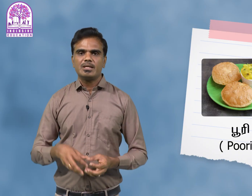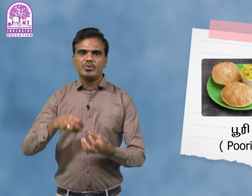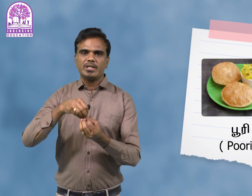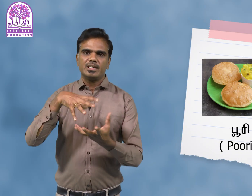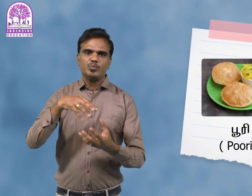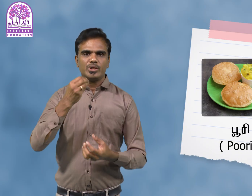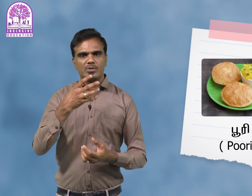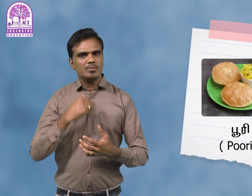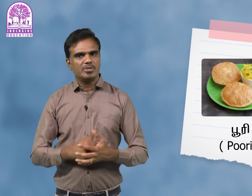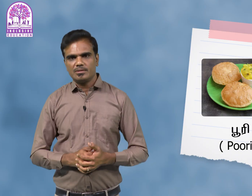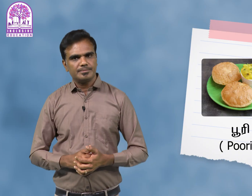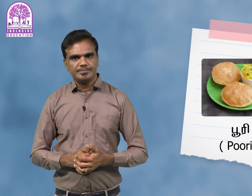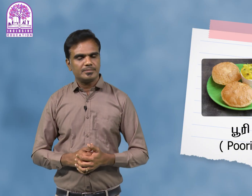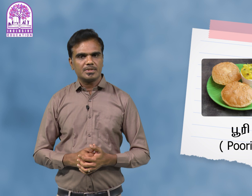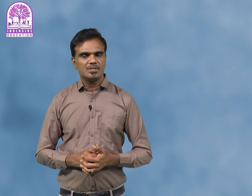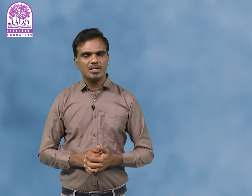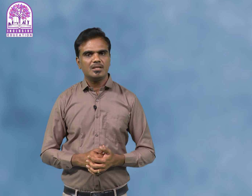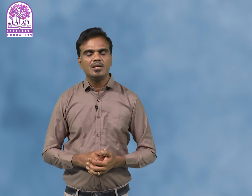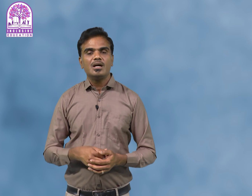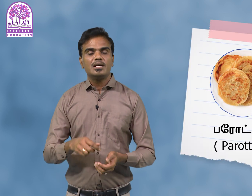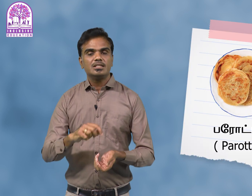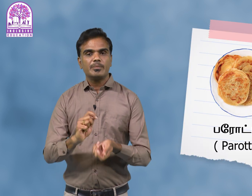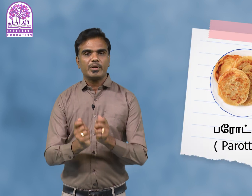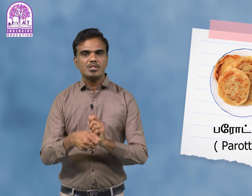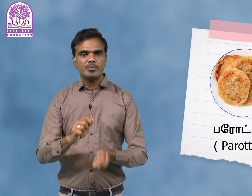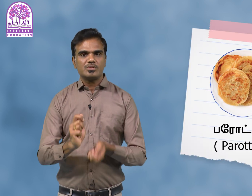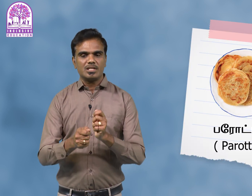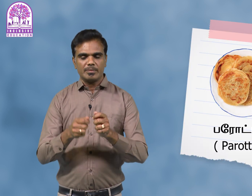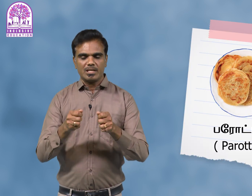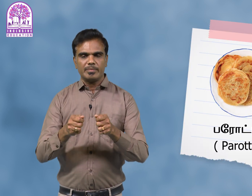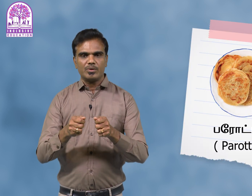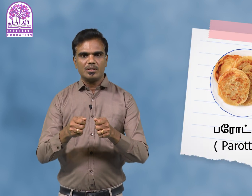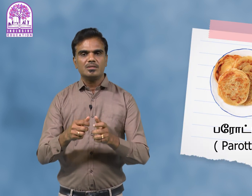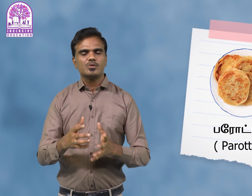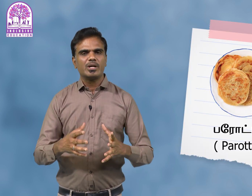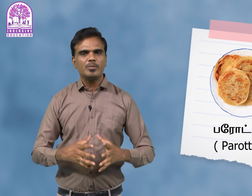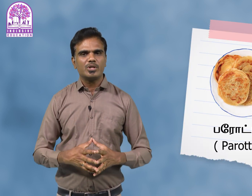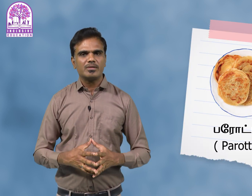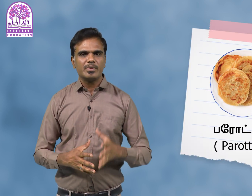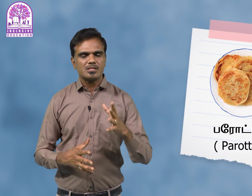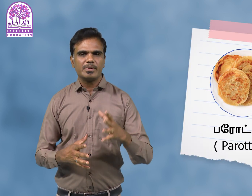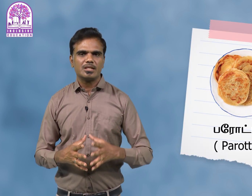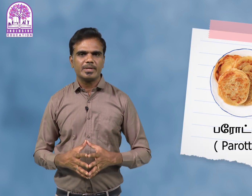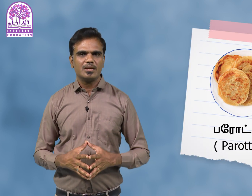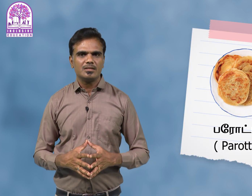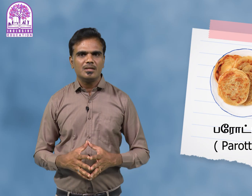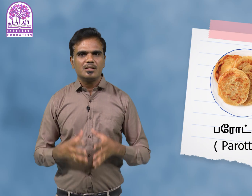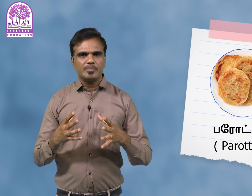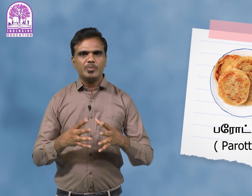பண்ணுவாங்கன்னா நைட்டில் பூரி கூட சாப்பிடுவாங்க. சரிங்களா? அடுத்து நீங்கள் பரோட்டா சாப்பிட்ணுன்னு வச்சுக்கலாம். இங்கே பாருங்கள் பரோட்டா. ஸோ பரோட்டா போடுறவங்க மாஸ்டர் பார்த்துருப்பீங்களா? ஸோ எப்படி போடுவாங்க